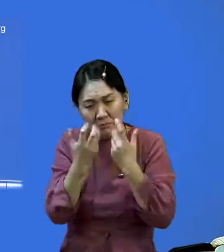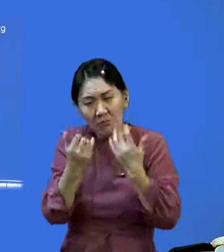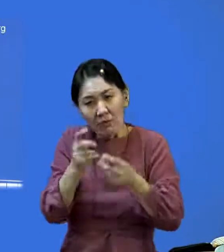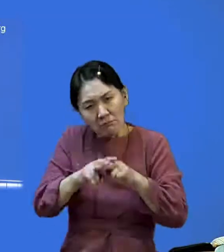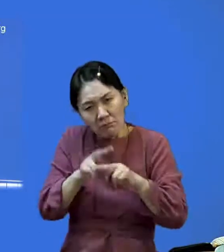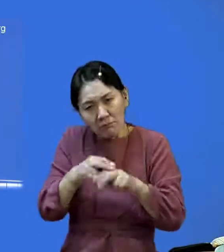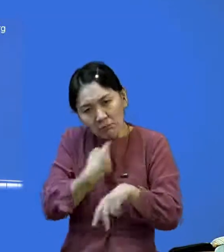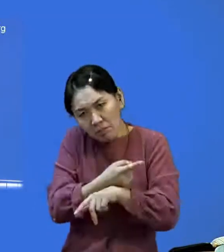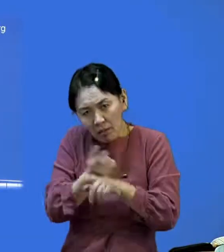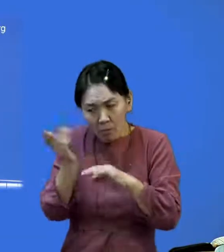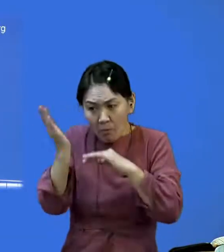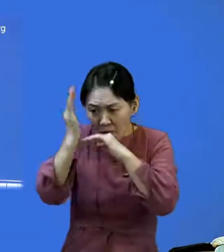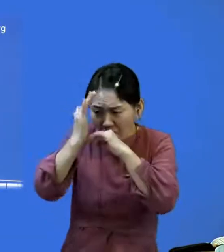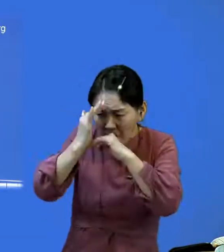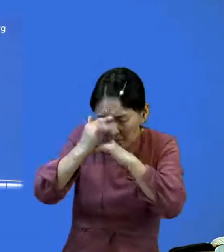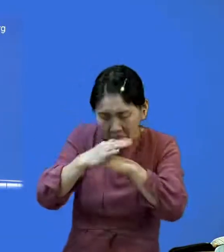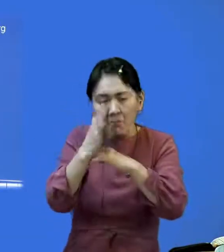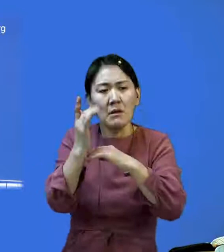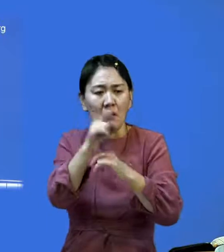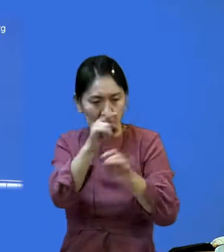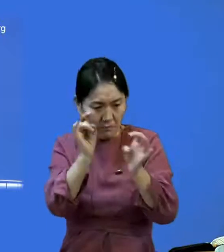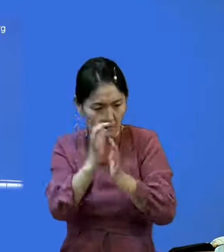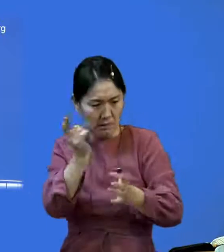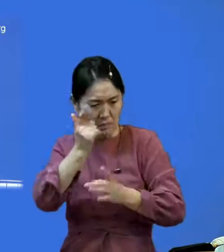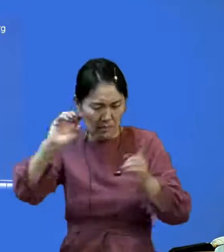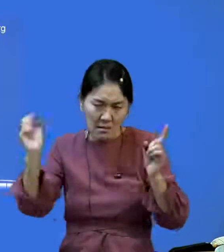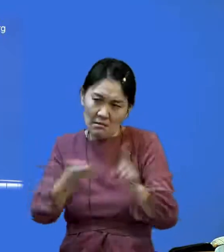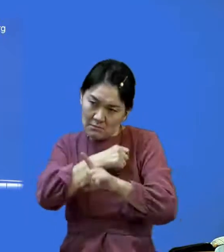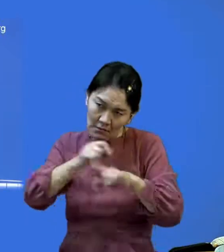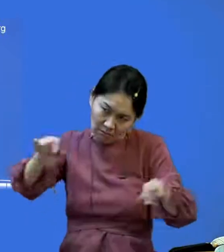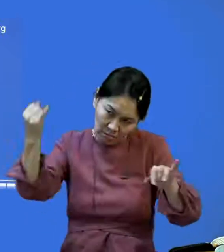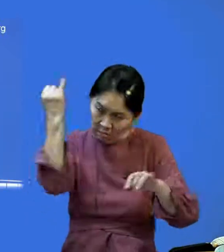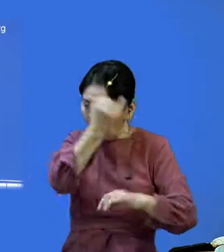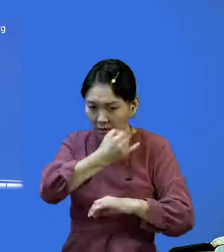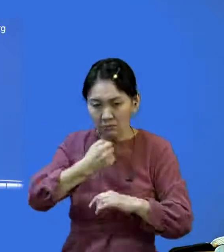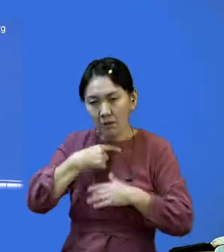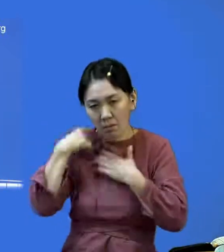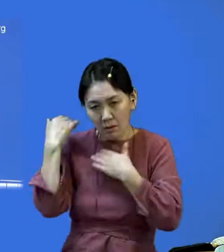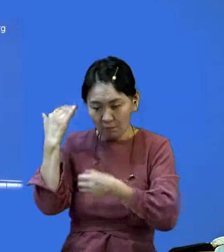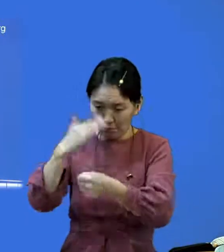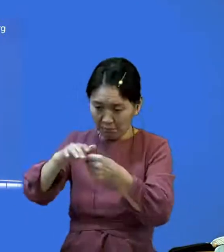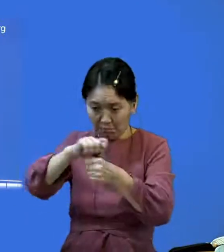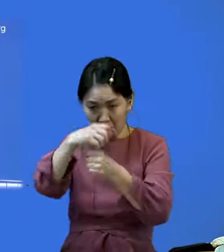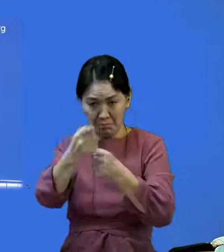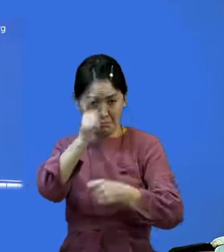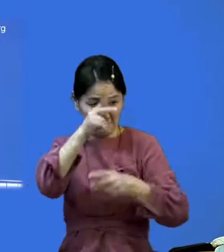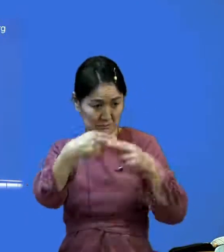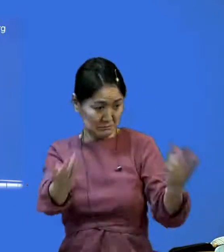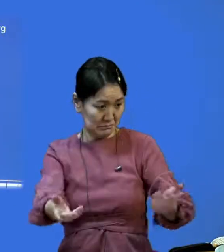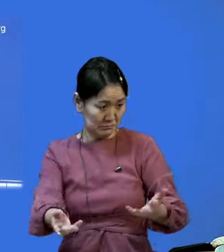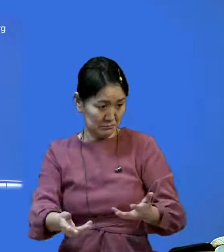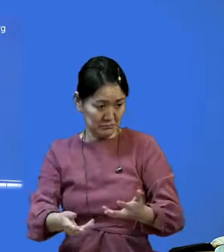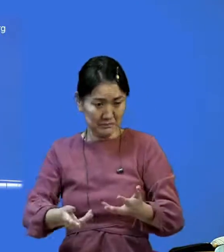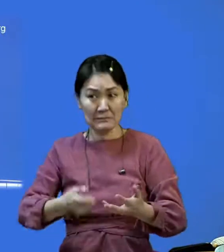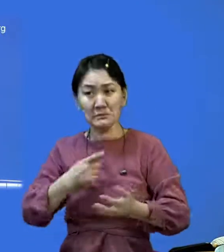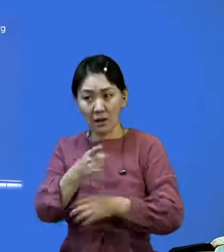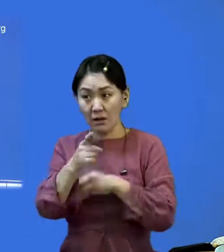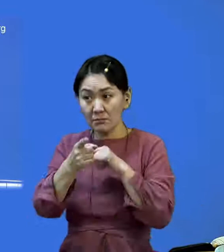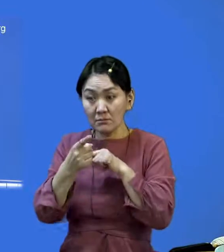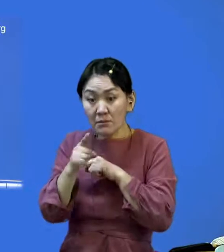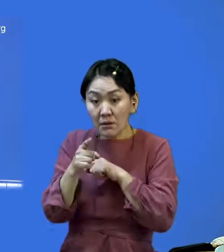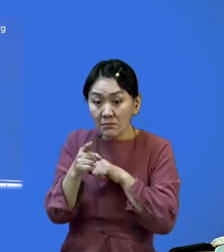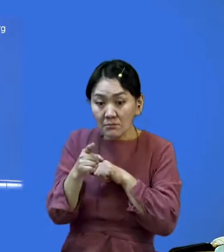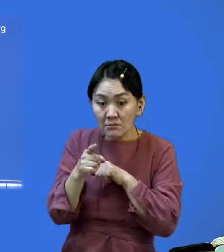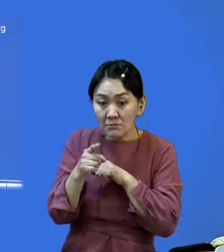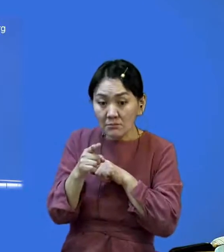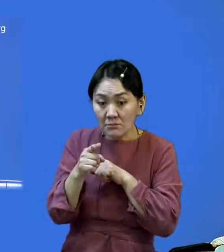шарам таригдж өгөх шахаж тэгж олон удаа дашуурдуулж хоолоогоо хэрчүүлж өгчих вэ? Яагаад вэ?